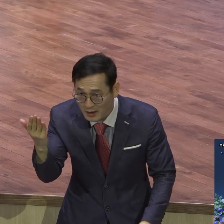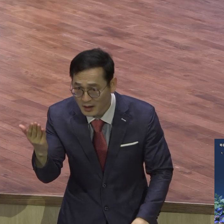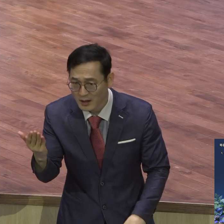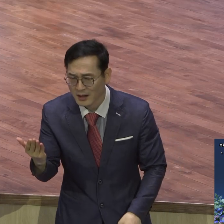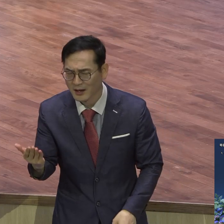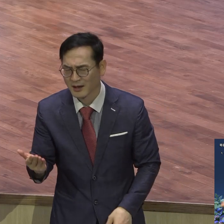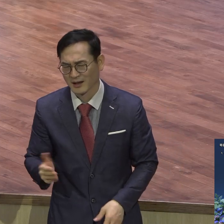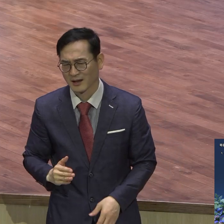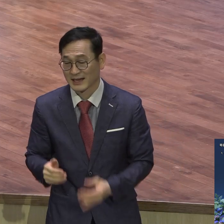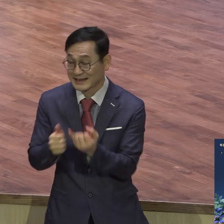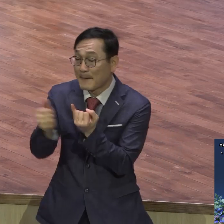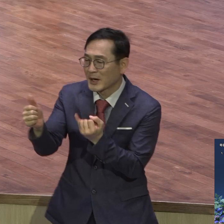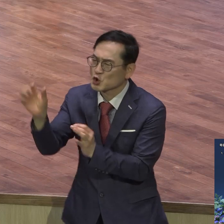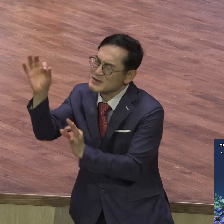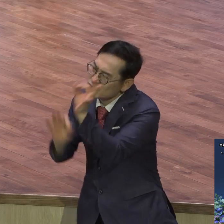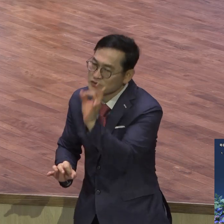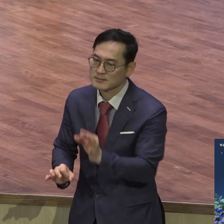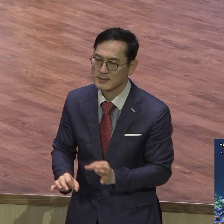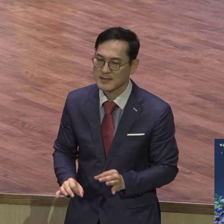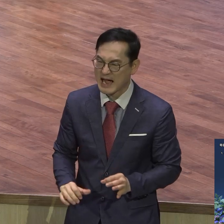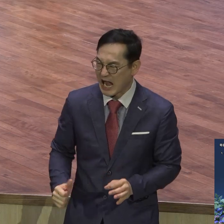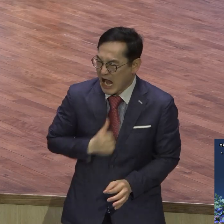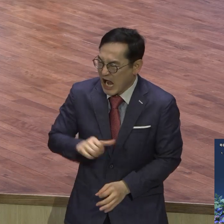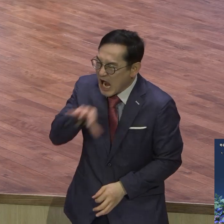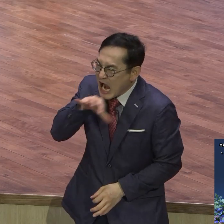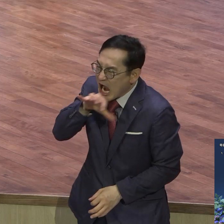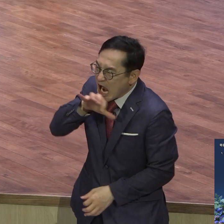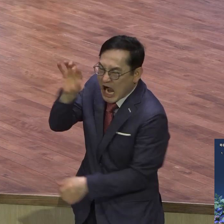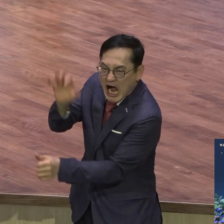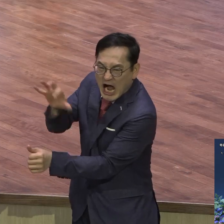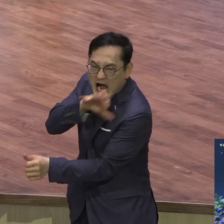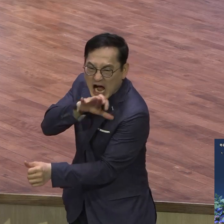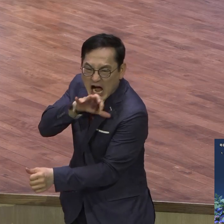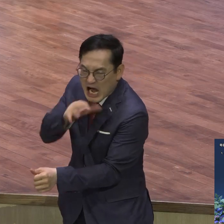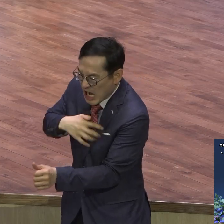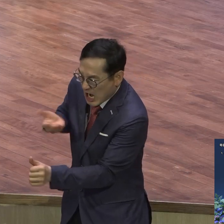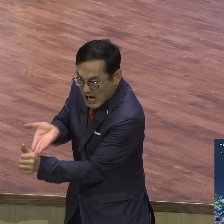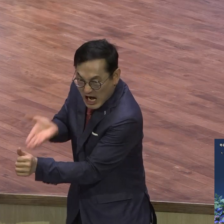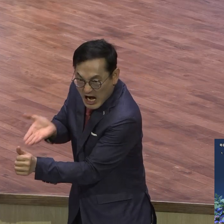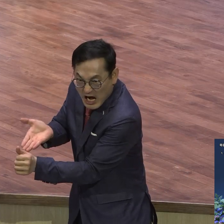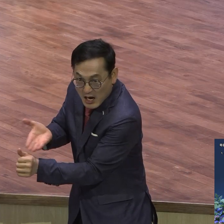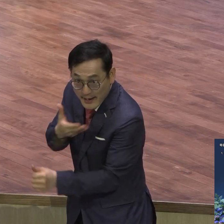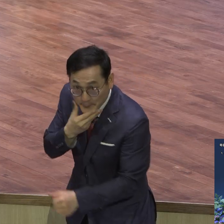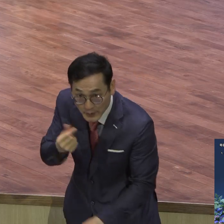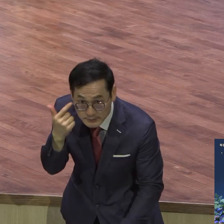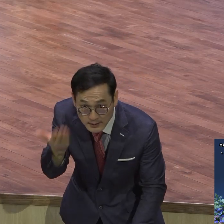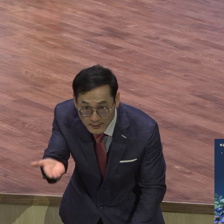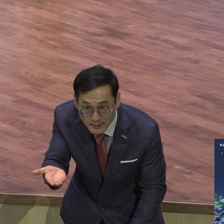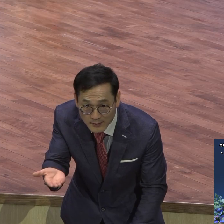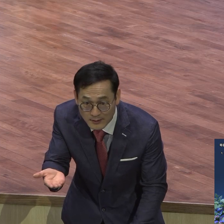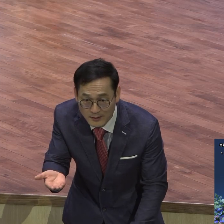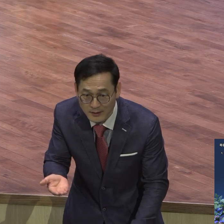남편이 좀 어쩌다 실수하면 했다 해서 그걸 악착같이 그렇게 시도 때도 없이 괴롭히는 것이 행복입니까